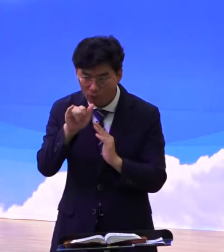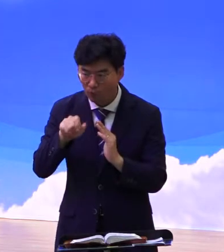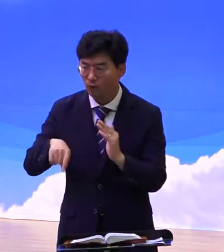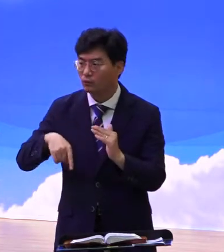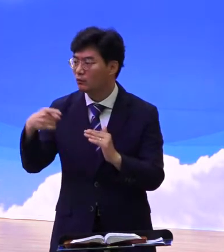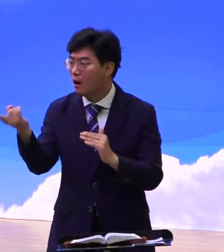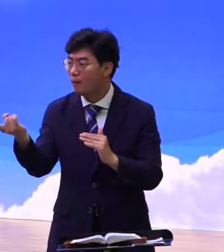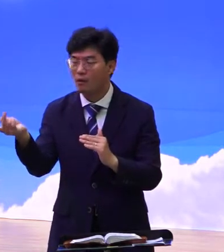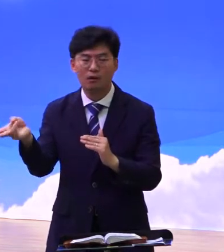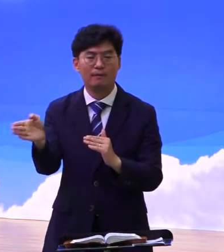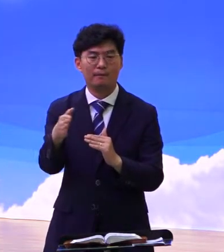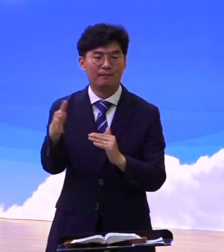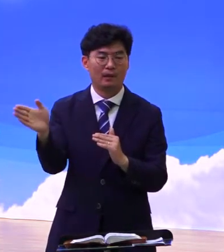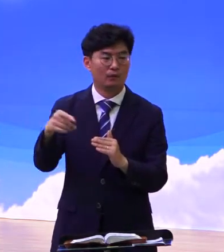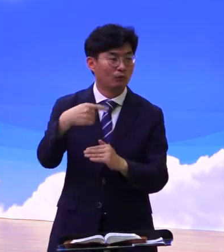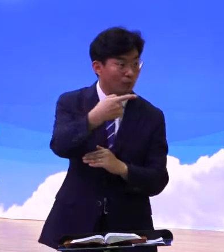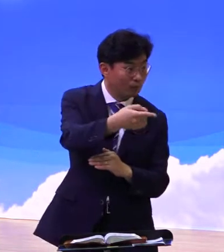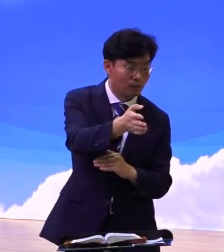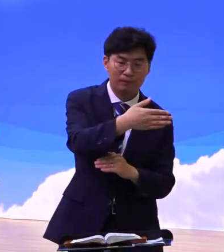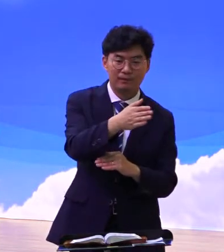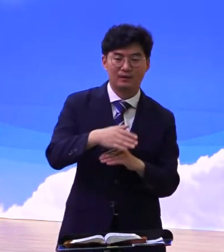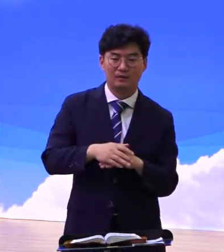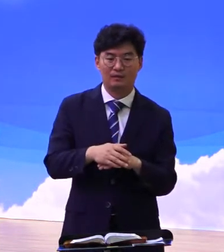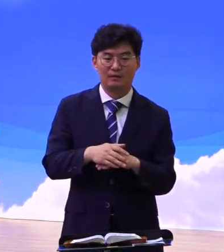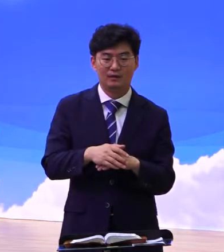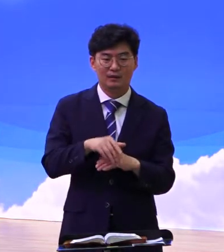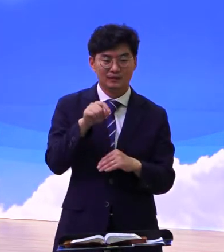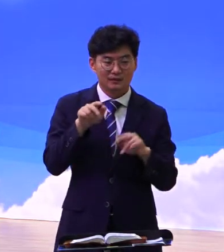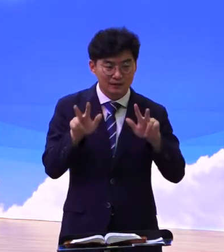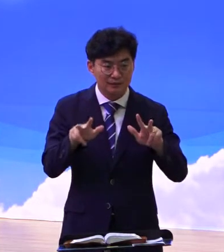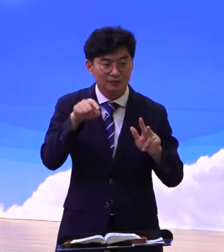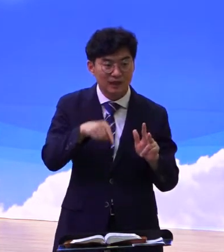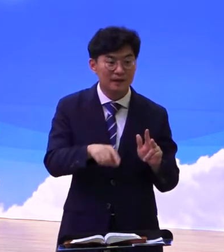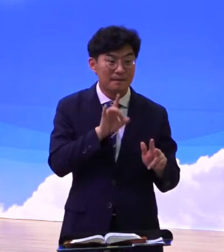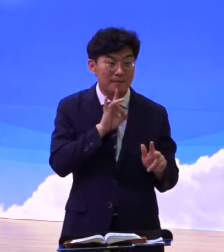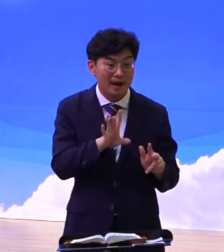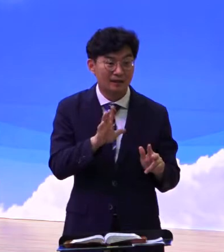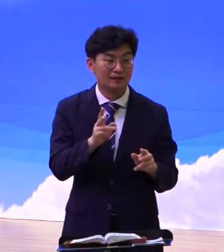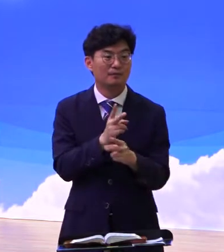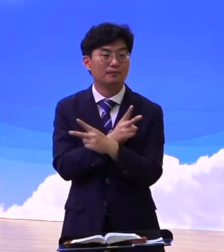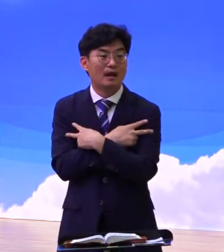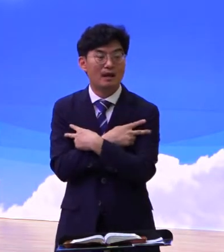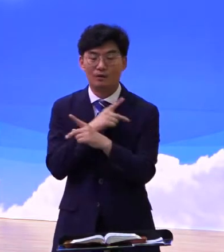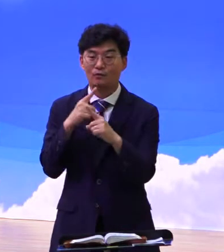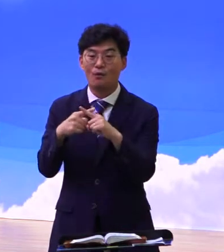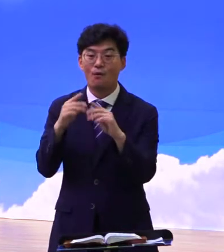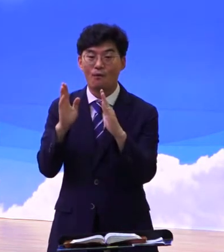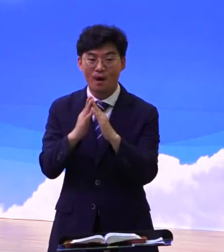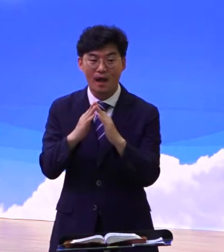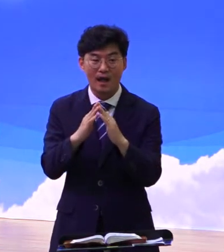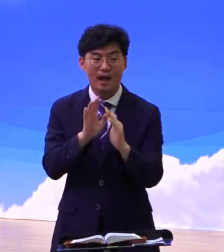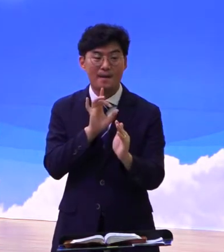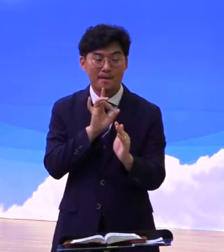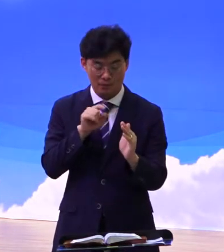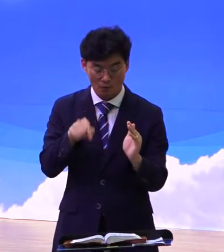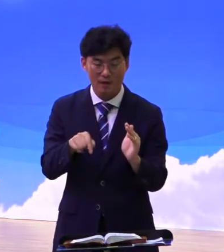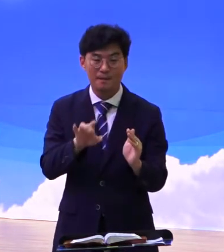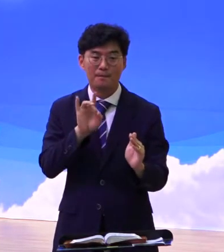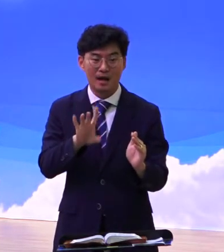어디에도, 사도행전 후반부에도 서신서에도 등장하지 않는다는 것입니다. 왜 그럴까요?